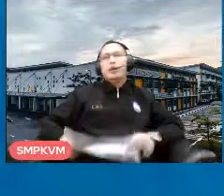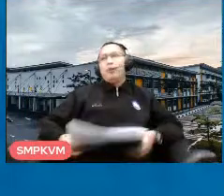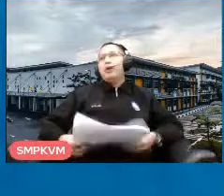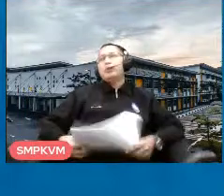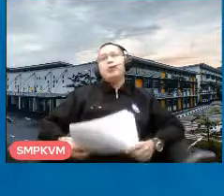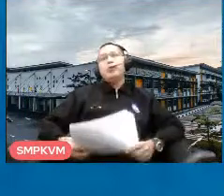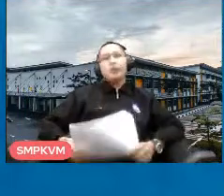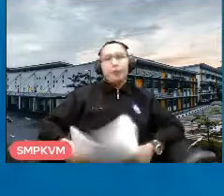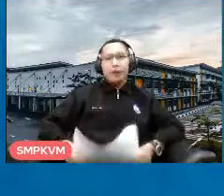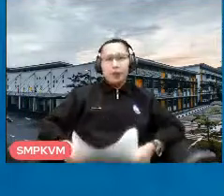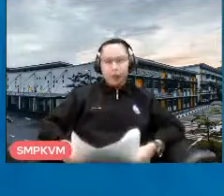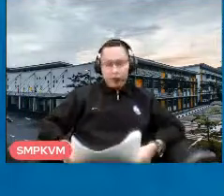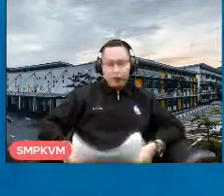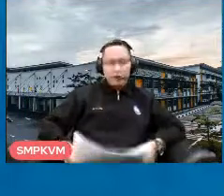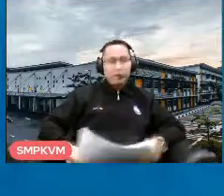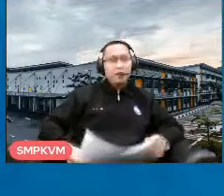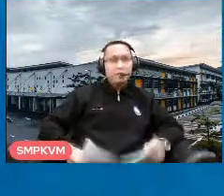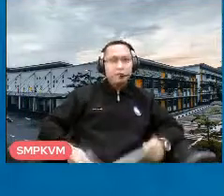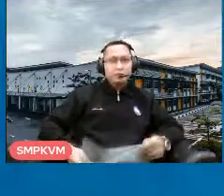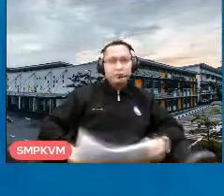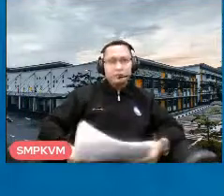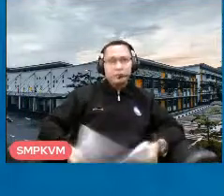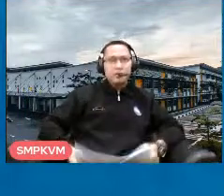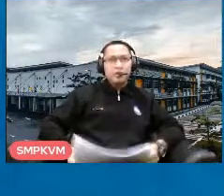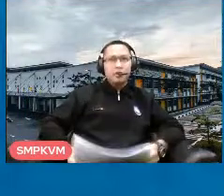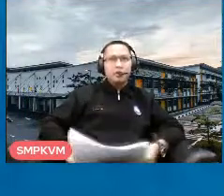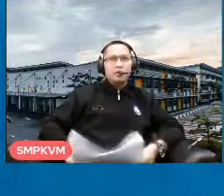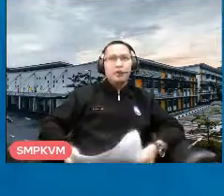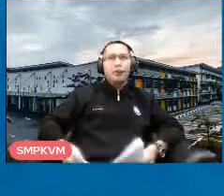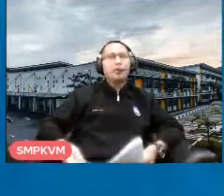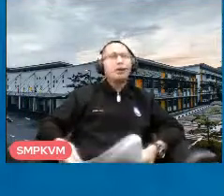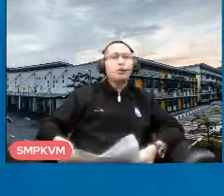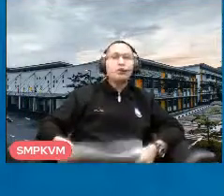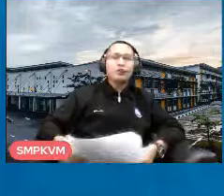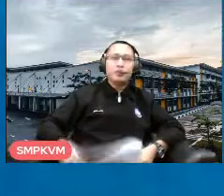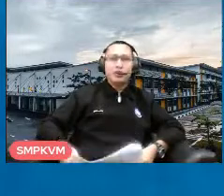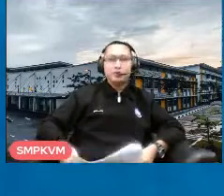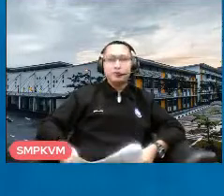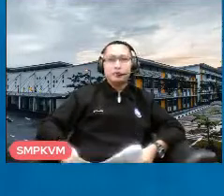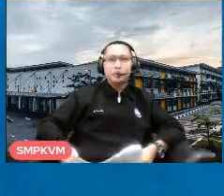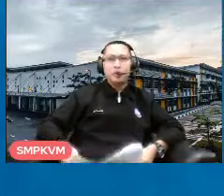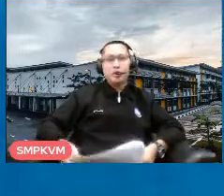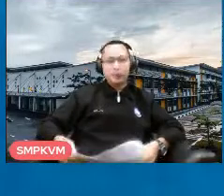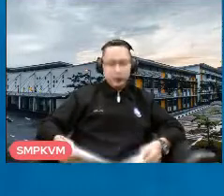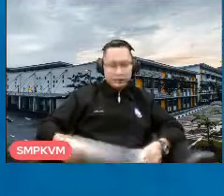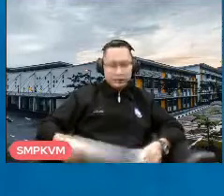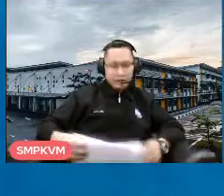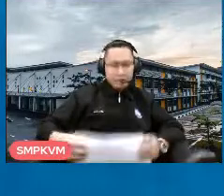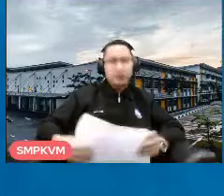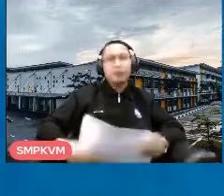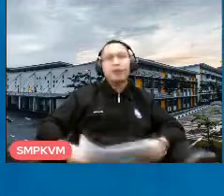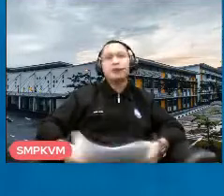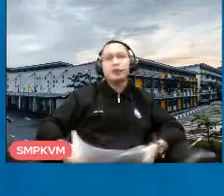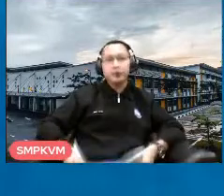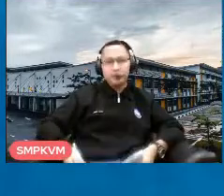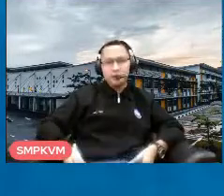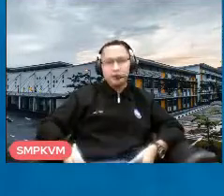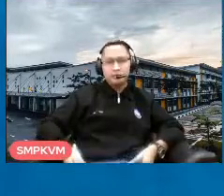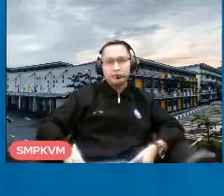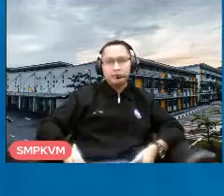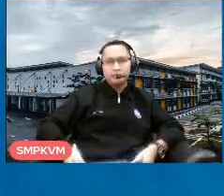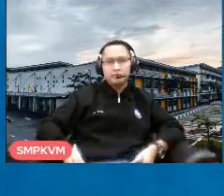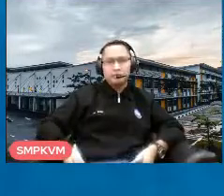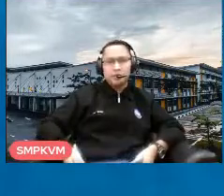sampai 10 kita pakai jauhlah tidak kena tahu dulu Siapakah guru shitlink orang Kato Tak Kenal Maka Tak